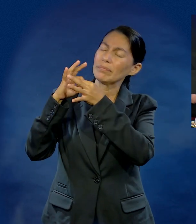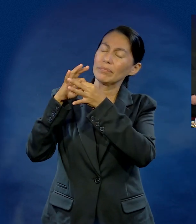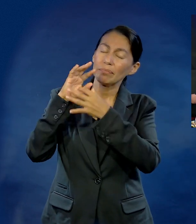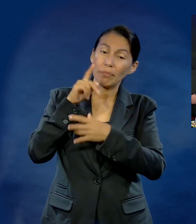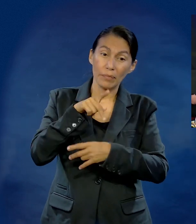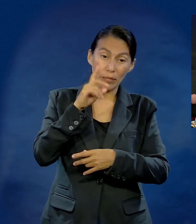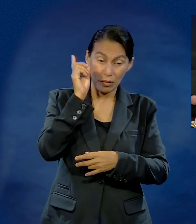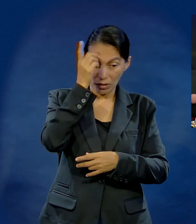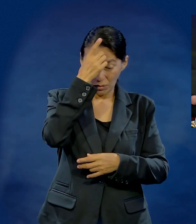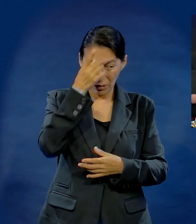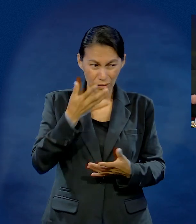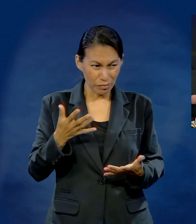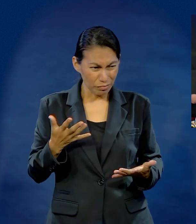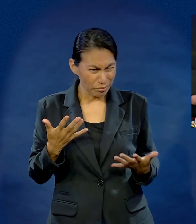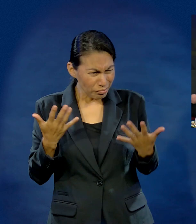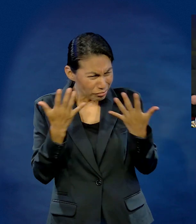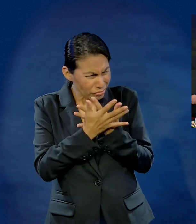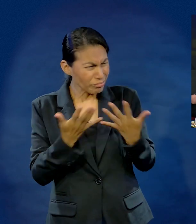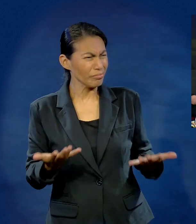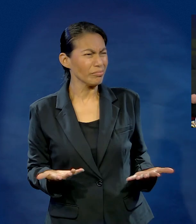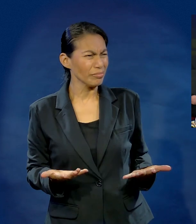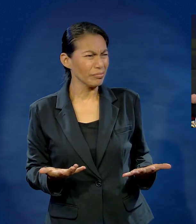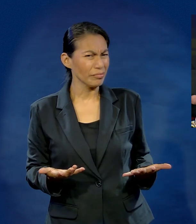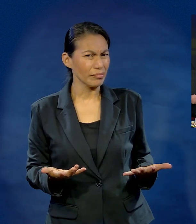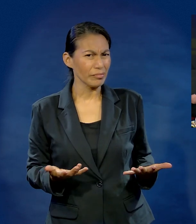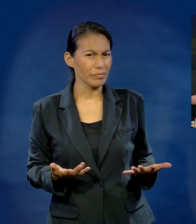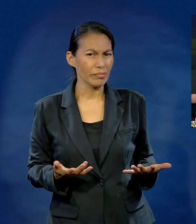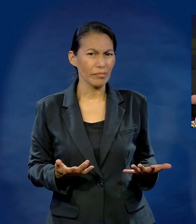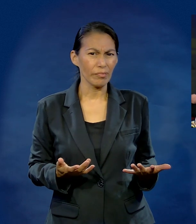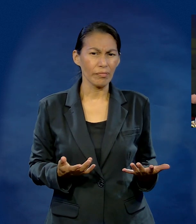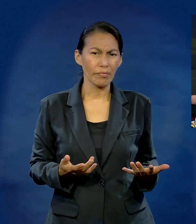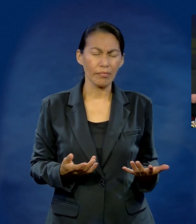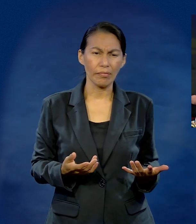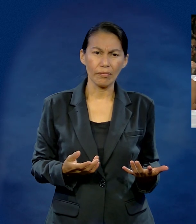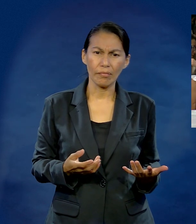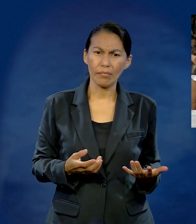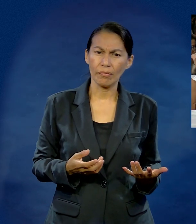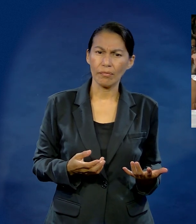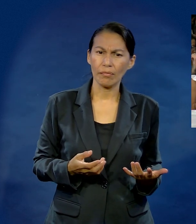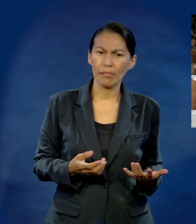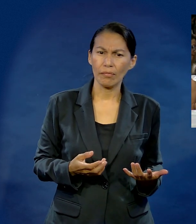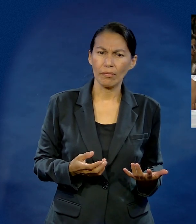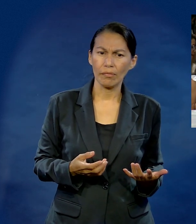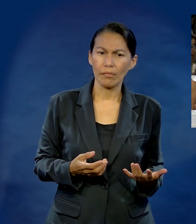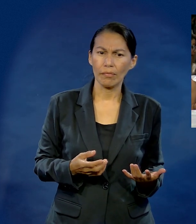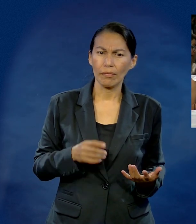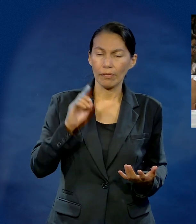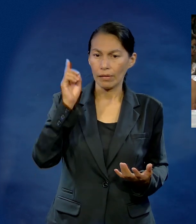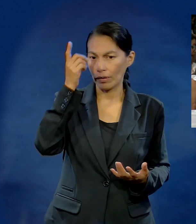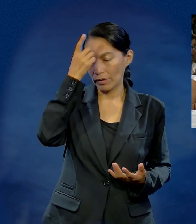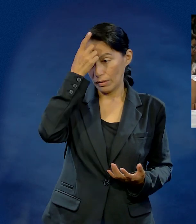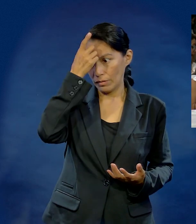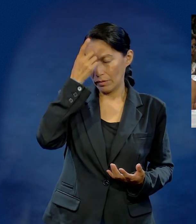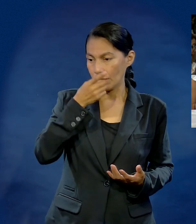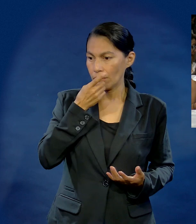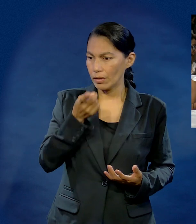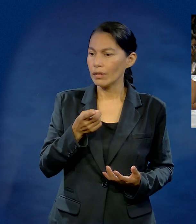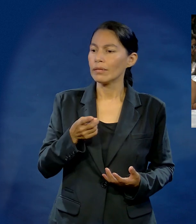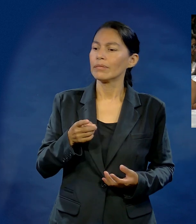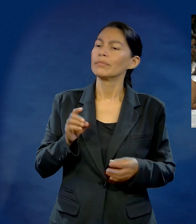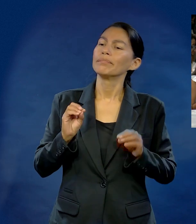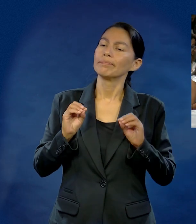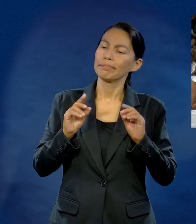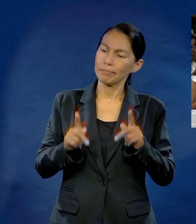¿Y qué dijo? Pues que no te conoce. No me conoce. Oye,